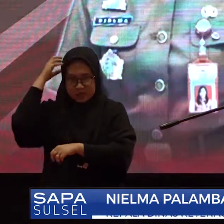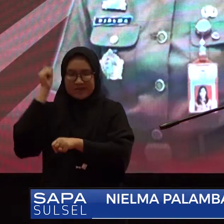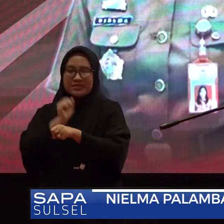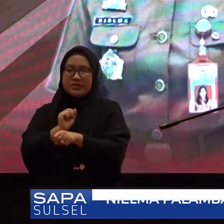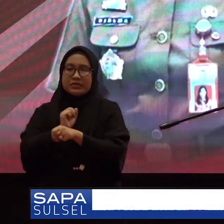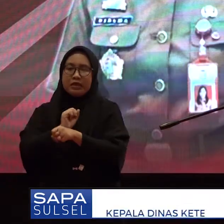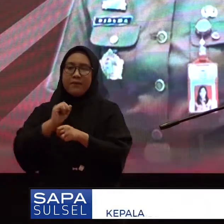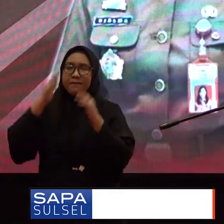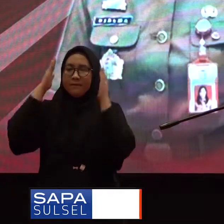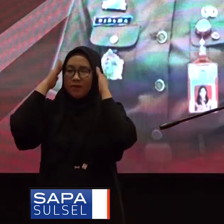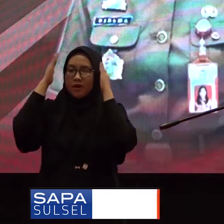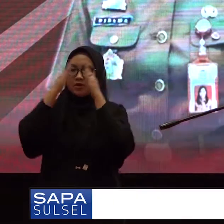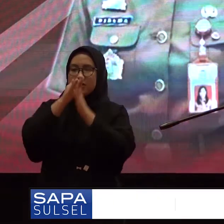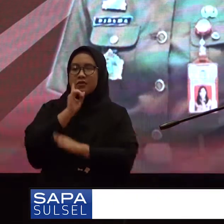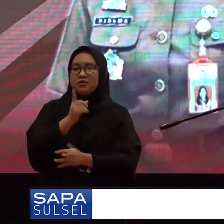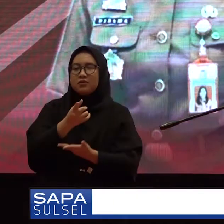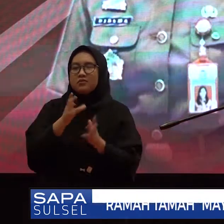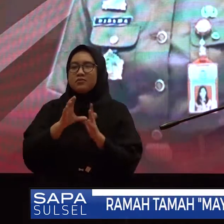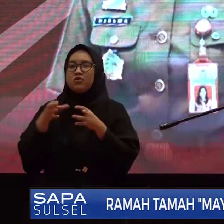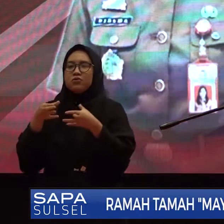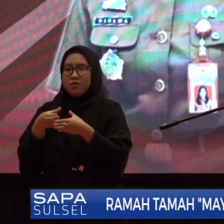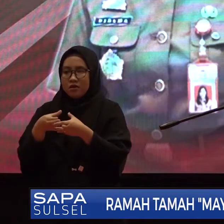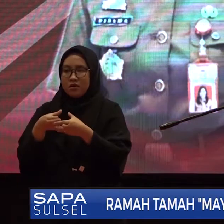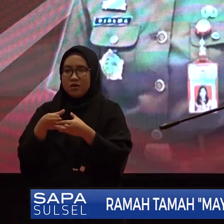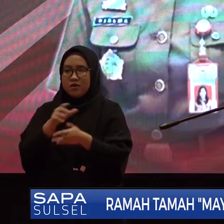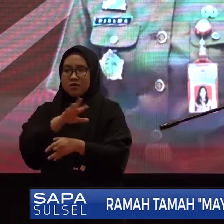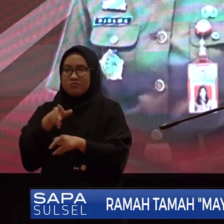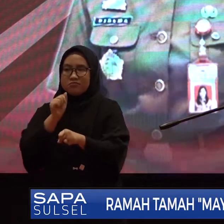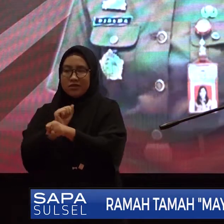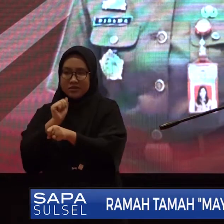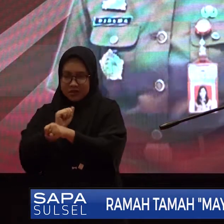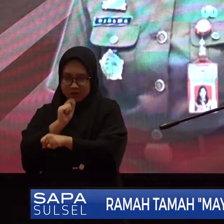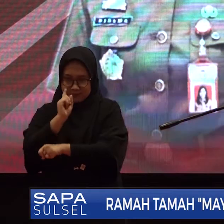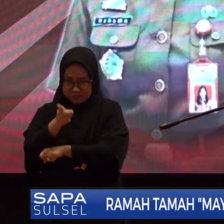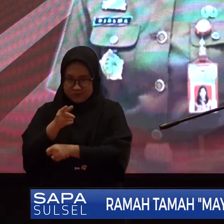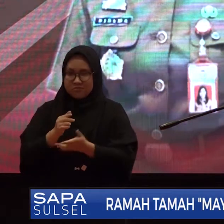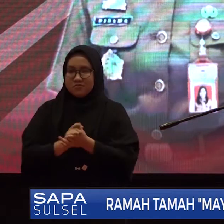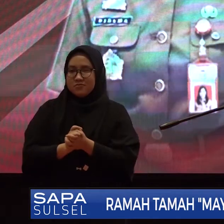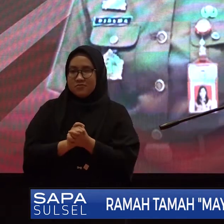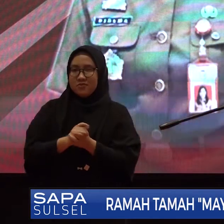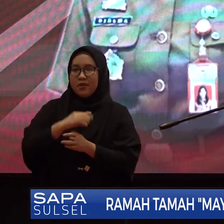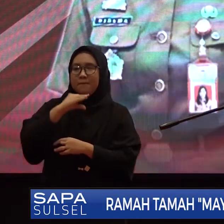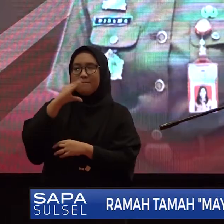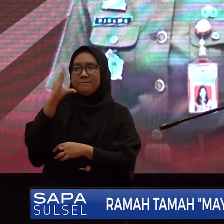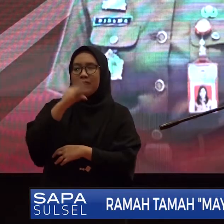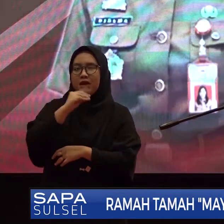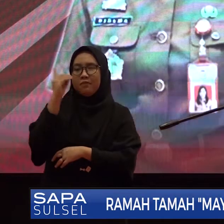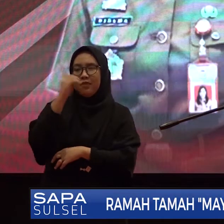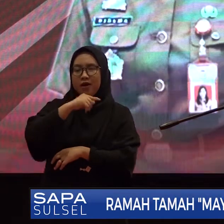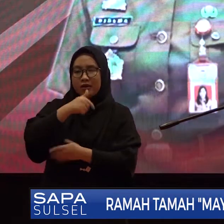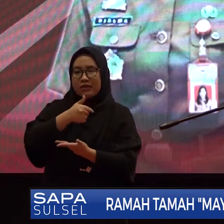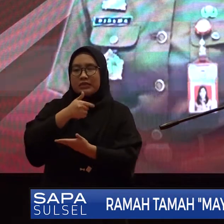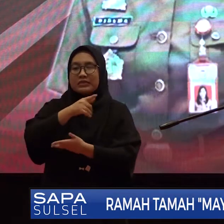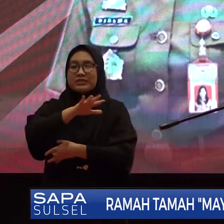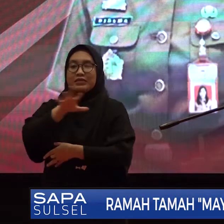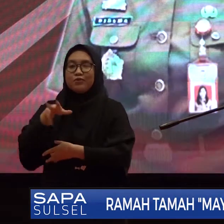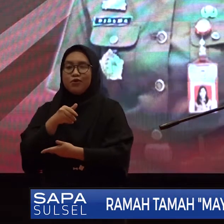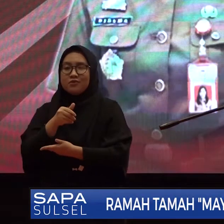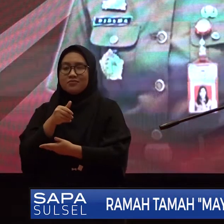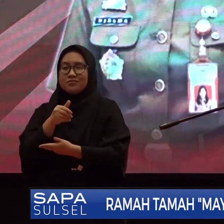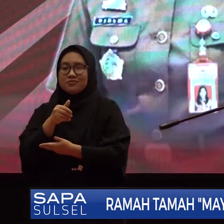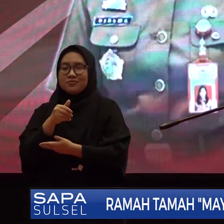yang terdiri atas lembaga-lembaga pelatihan kerja yang sempat hadir pada malam hari ini Serta seluruh